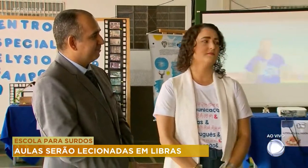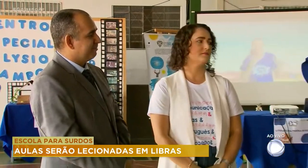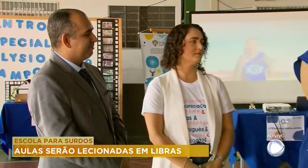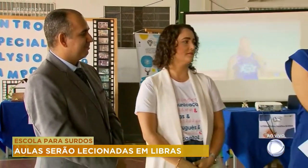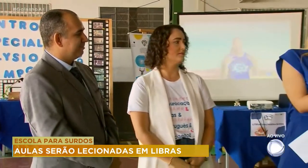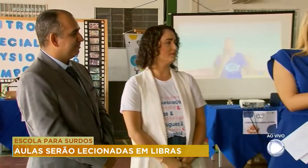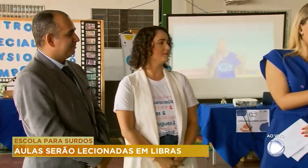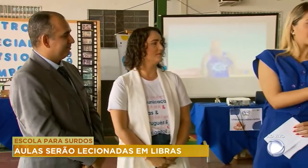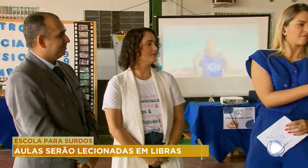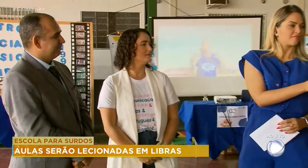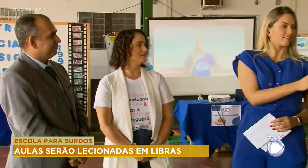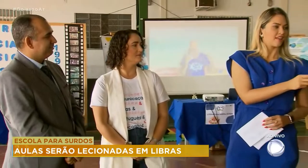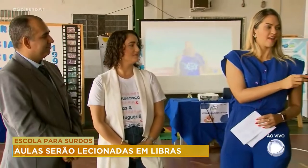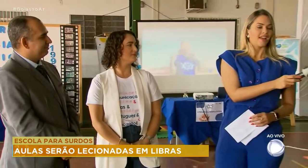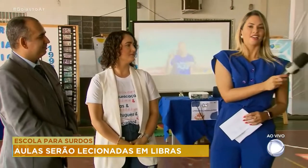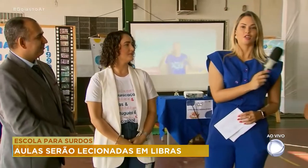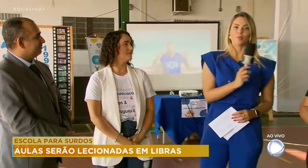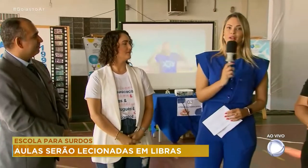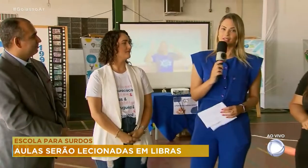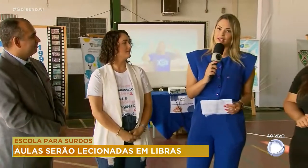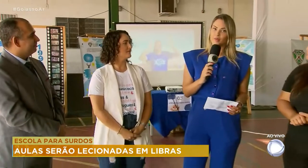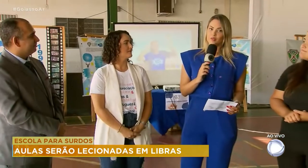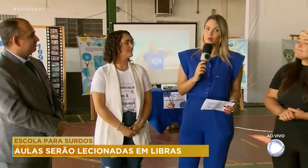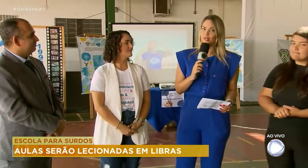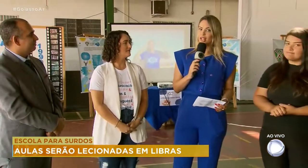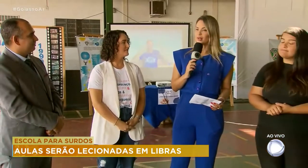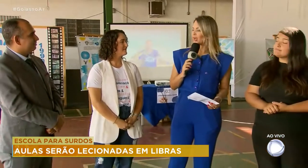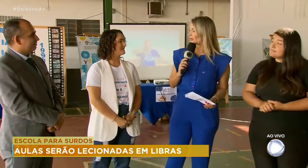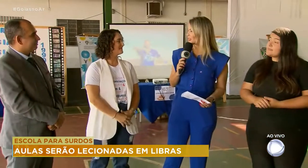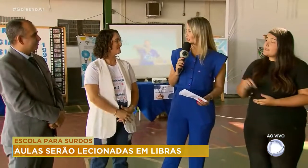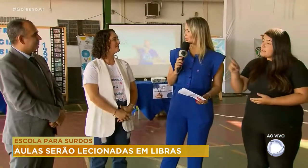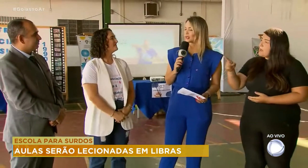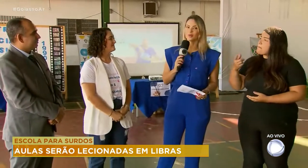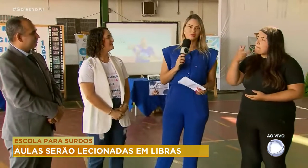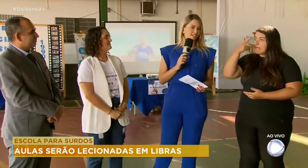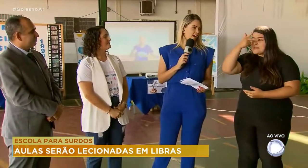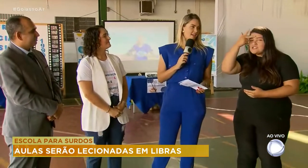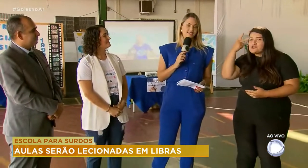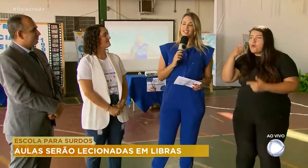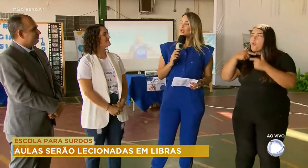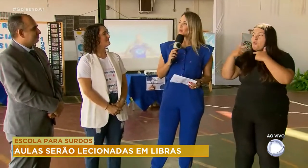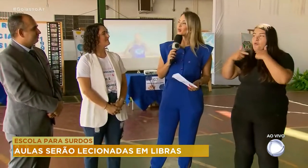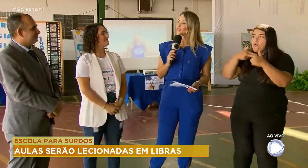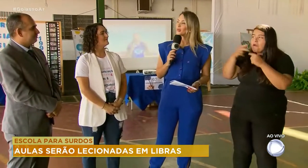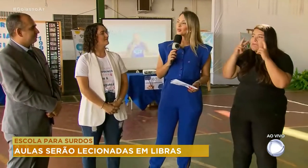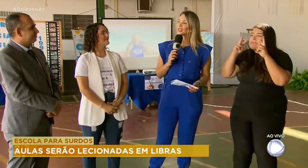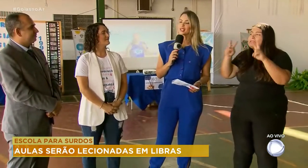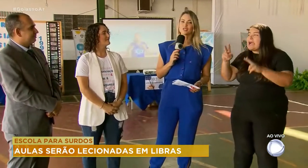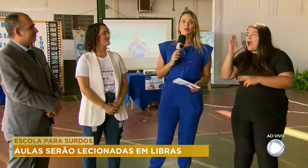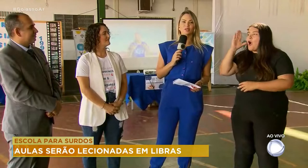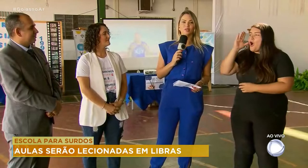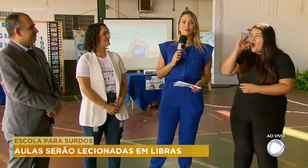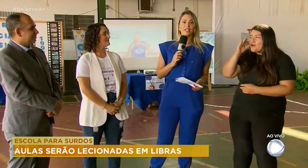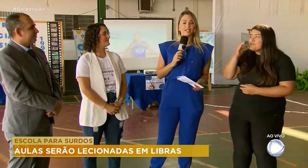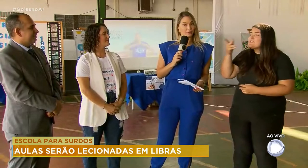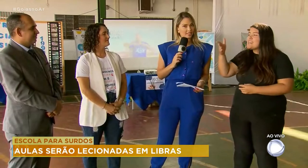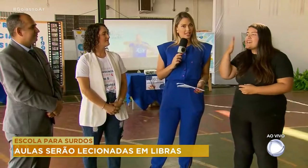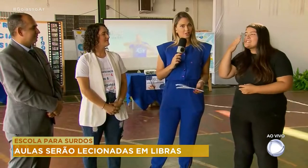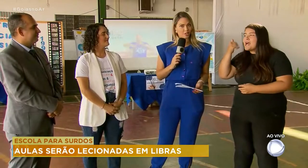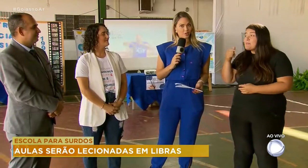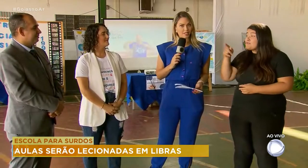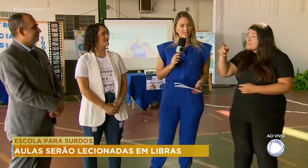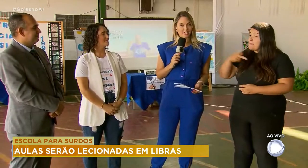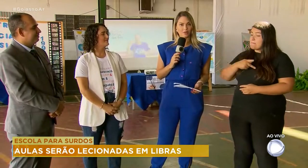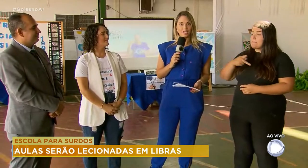participando ativamente da associação. Só para, né, o pessoal, claro, acaba ficando curioso em casa, para contar um pouquinho da história do Leonardo. é